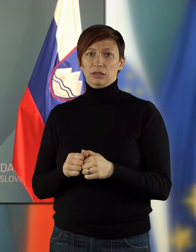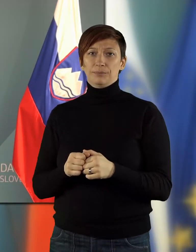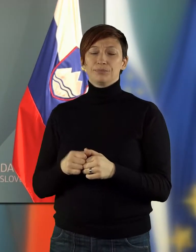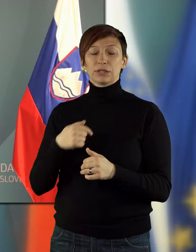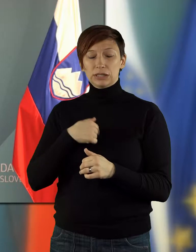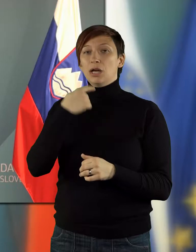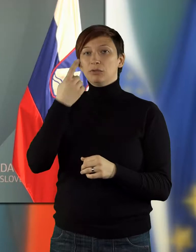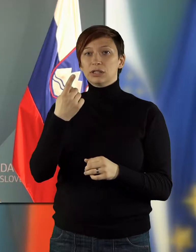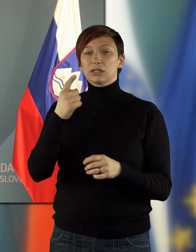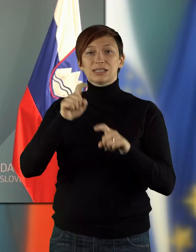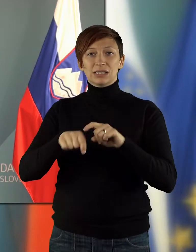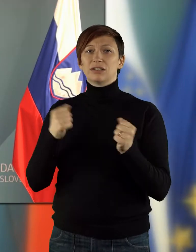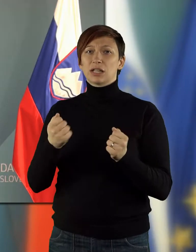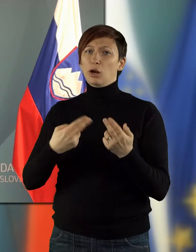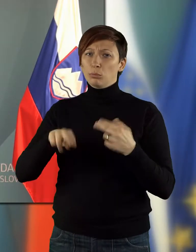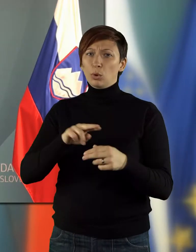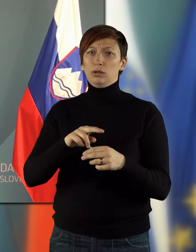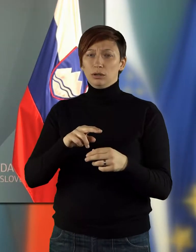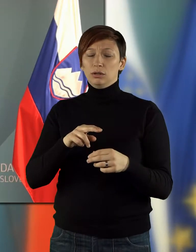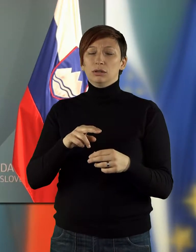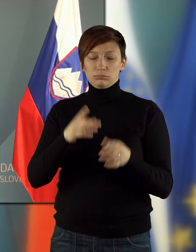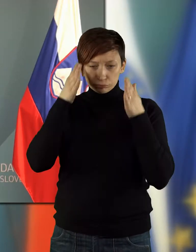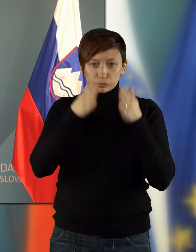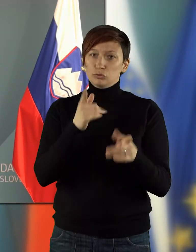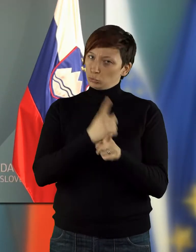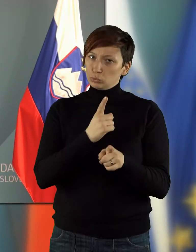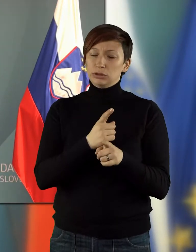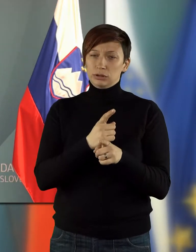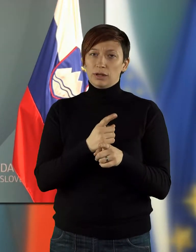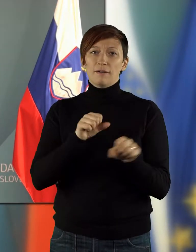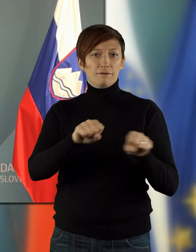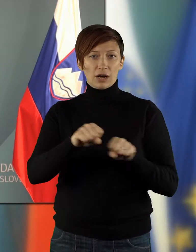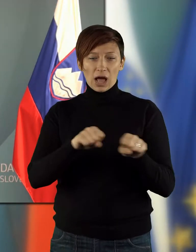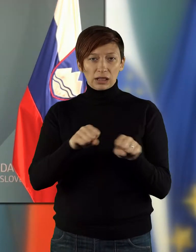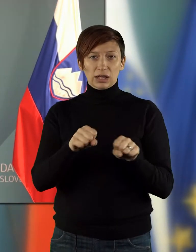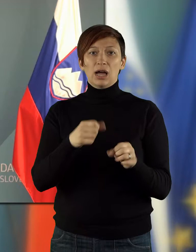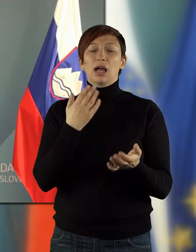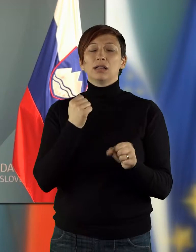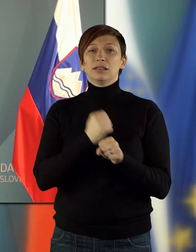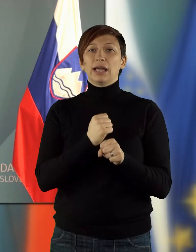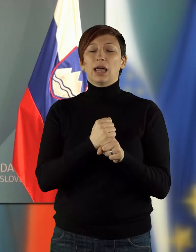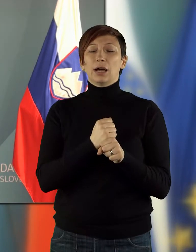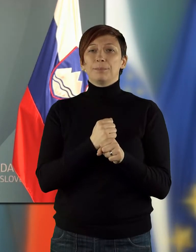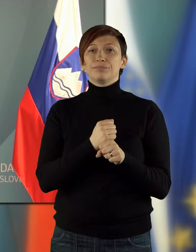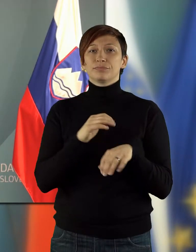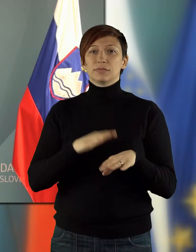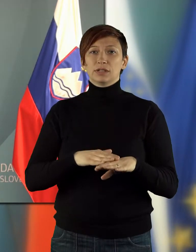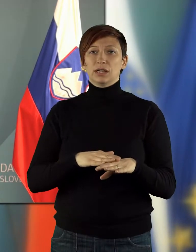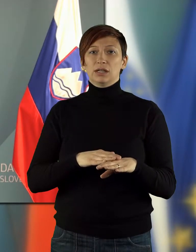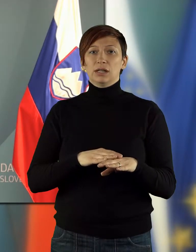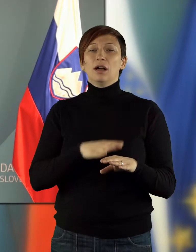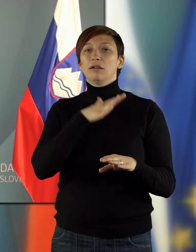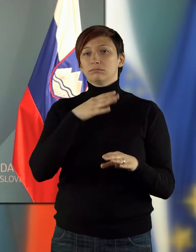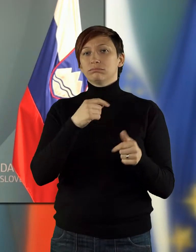pa povem, da se zadevo ves čas intenzivno ukvarjamo in vlada tukaj dela predvsem